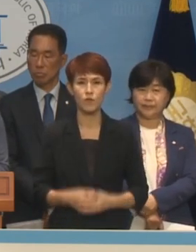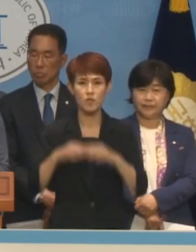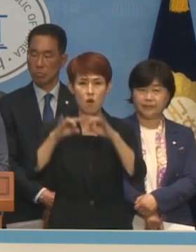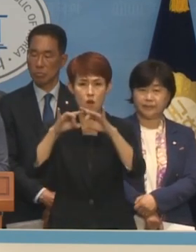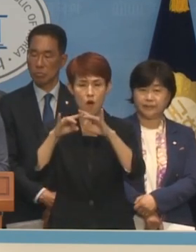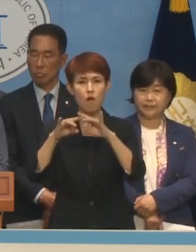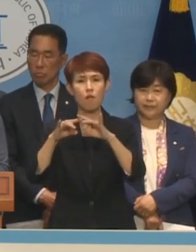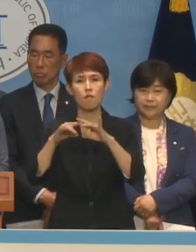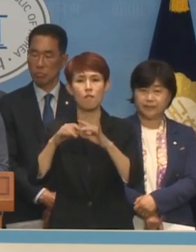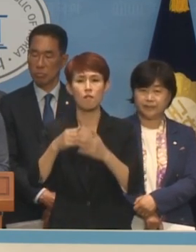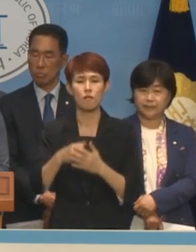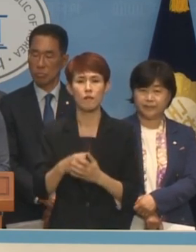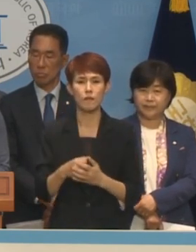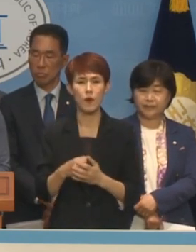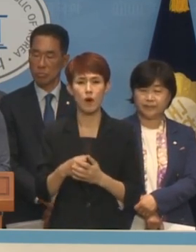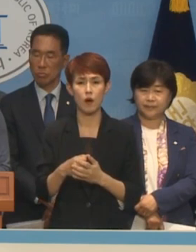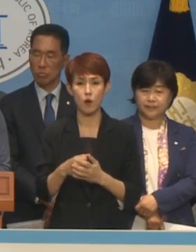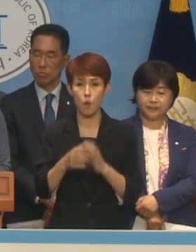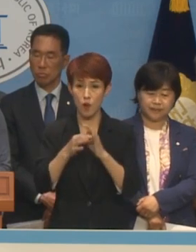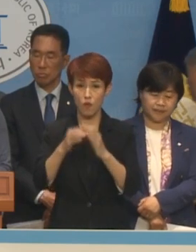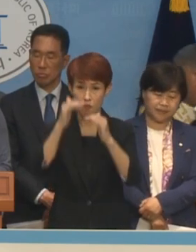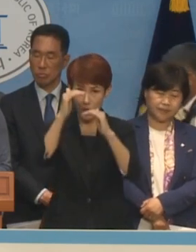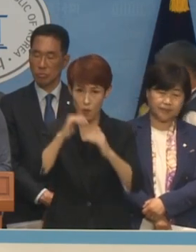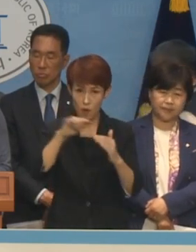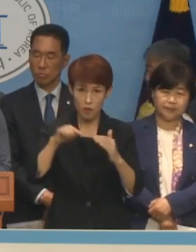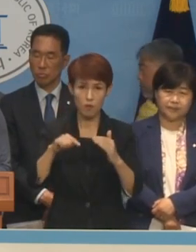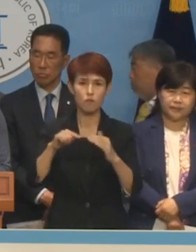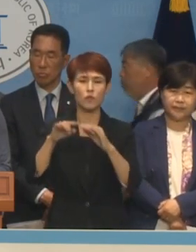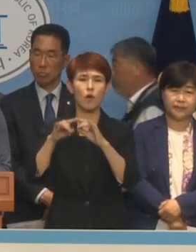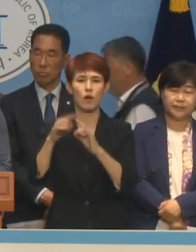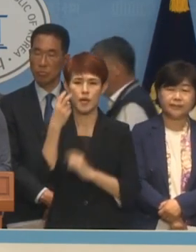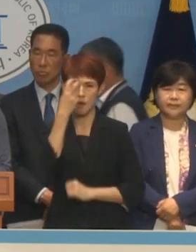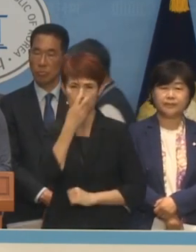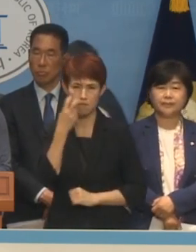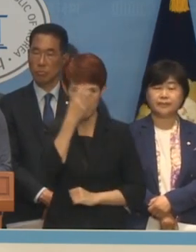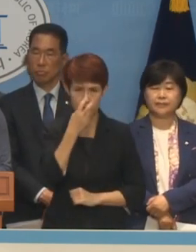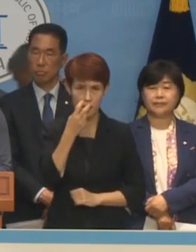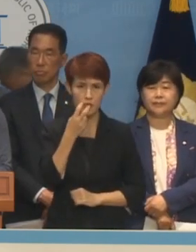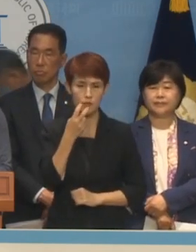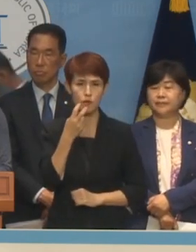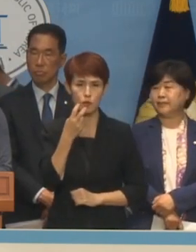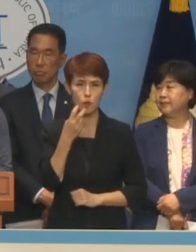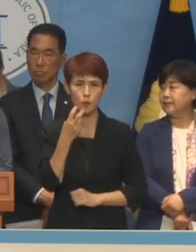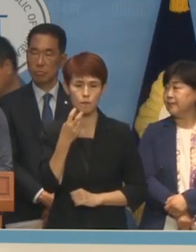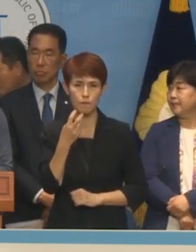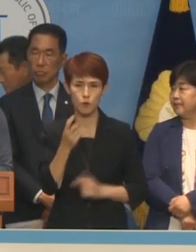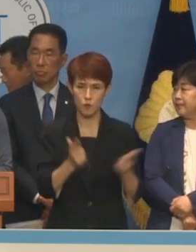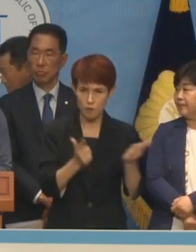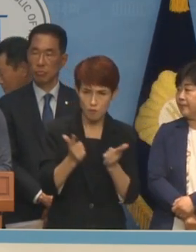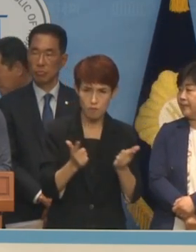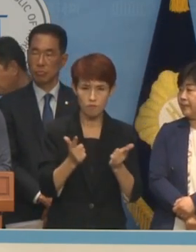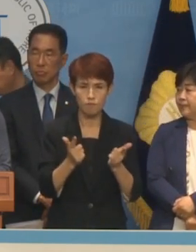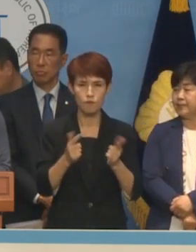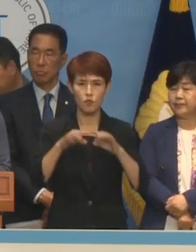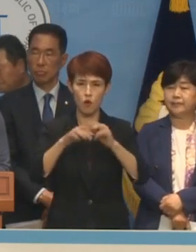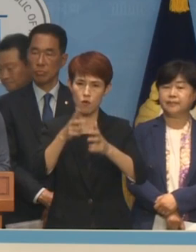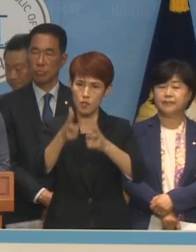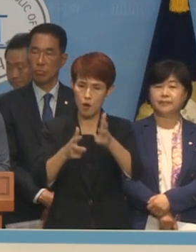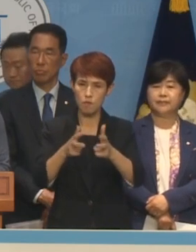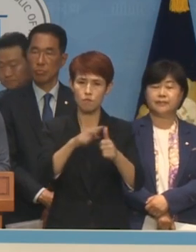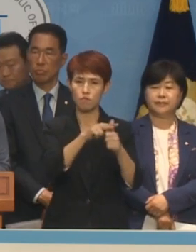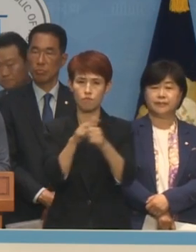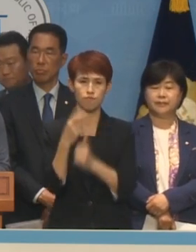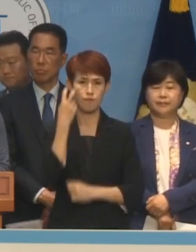안보의 측면에서도 한전 KDN은 전력계통의 감시, 진단 및 제어, 전력사업